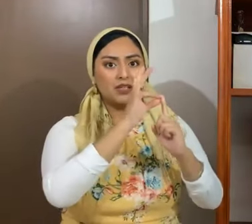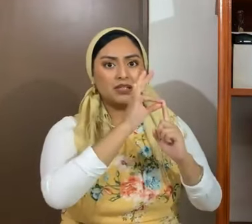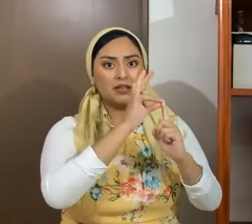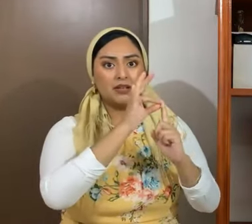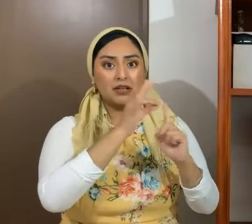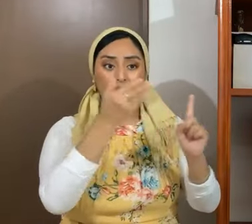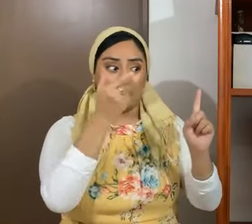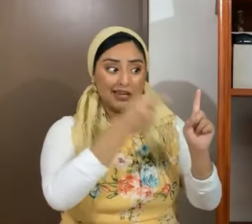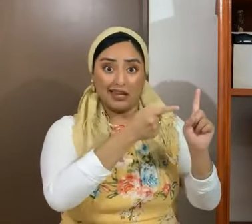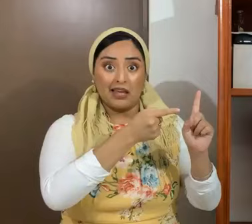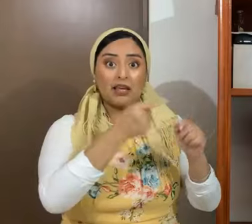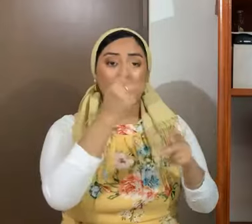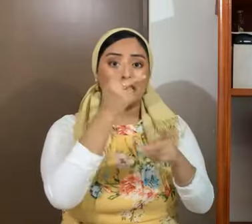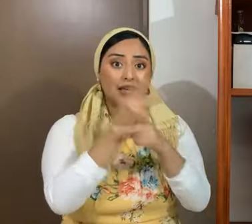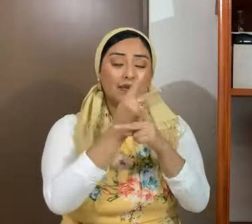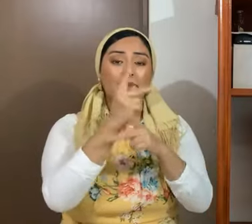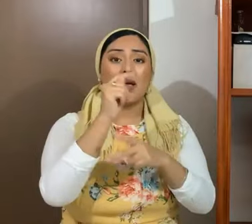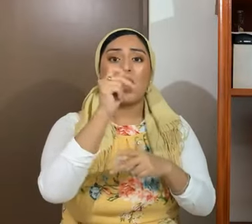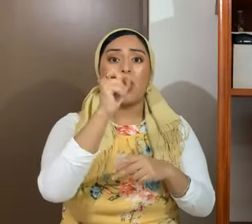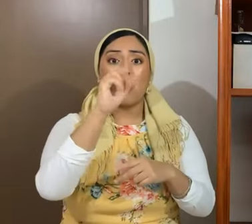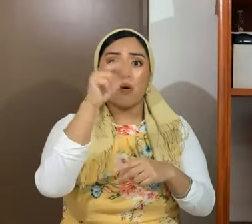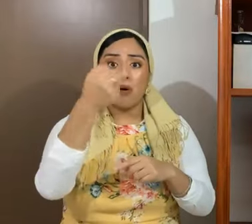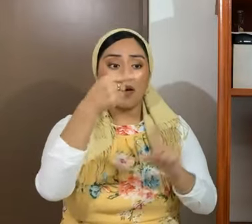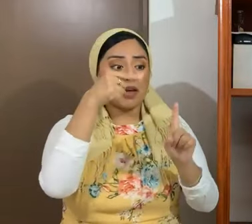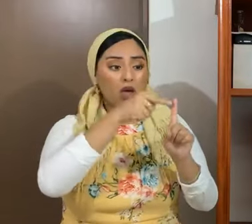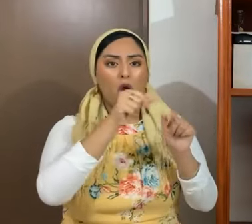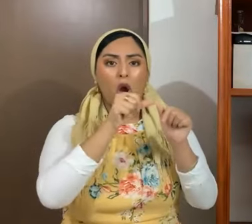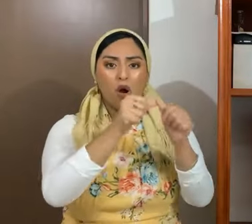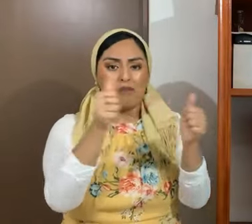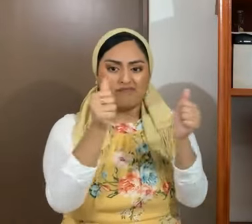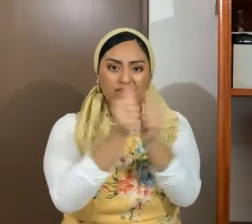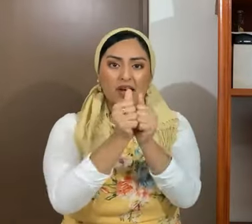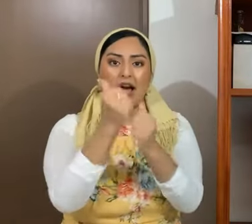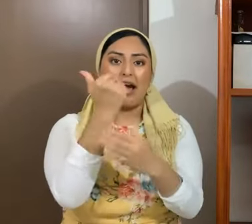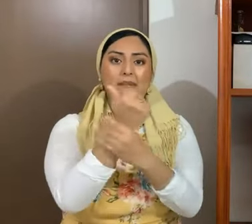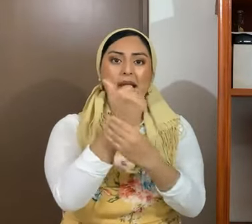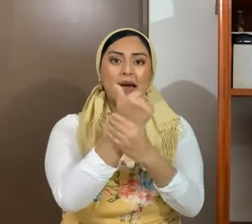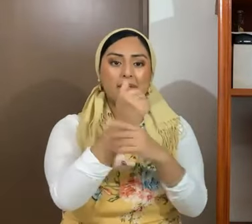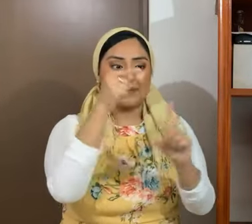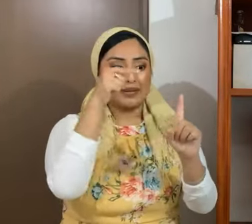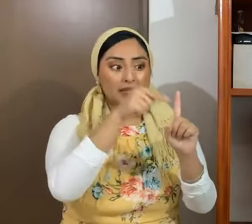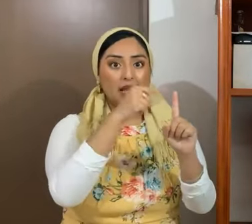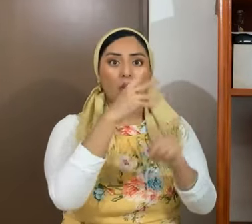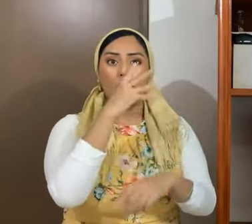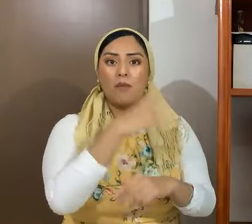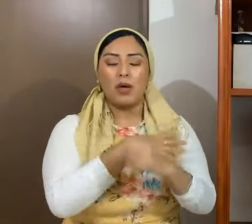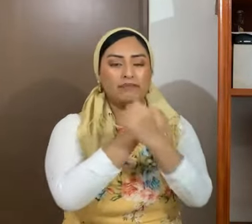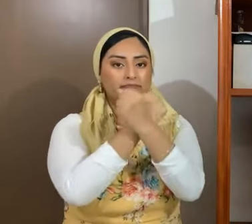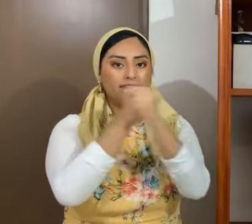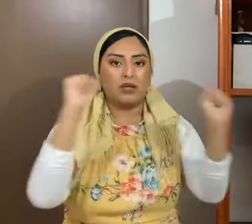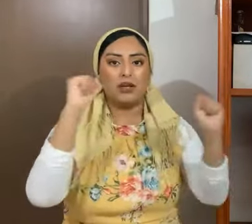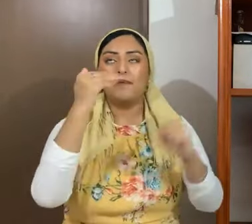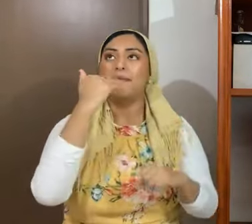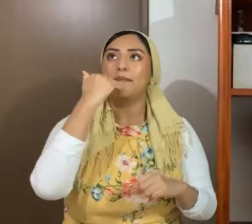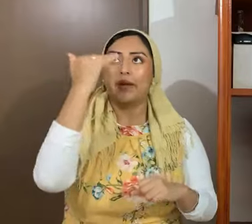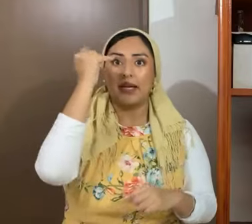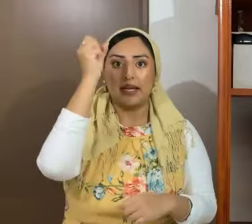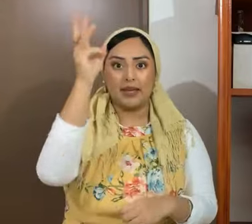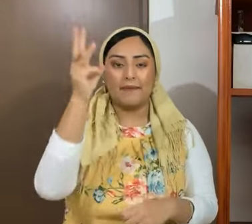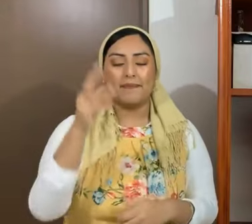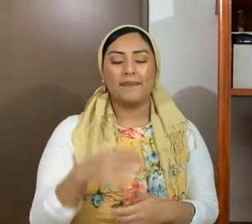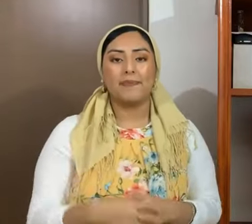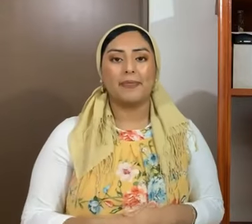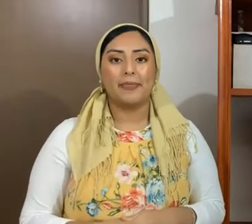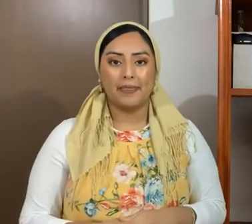amén, porque guardó la Torah, porque estuvo siempre al lado de Abraham, porque fue salva. Por los méritos de nuestro don Yahshua HaMashiach,